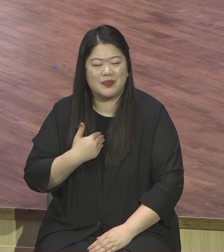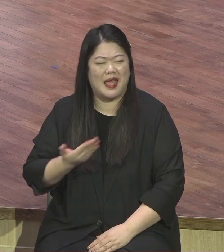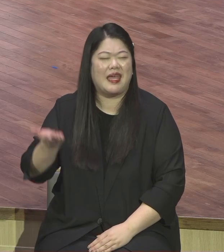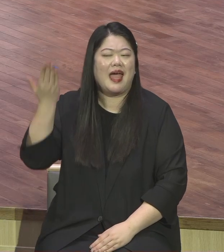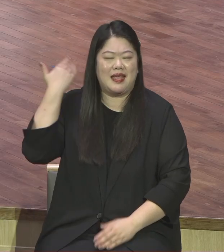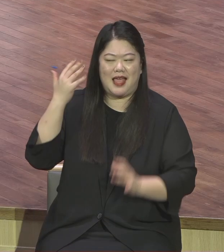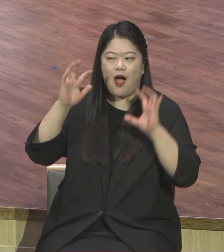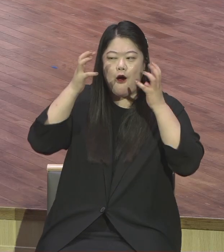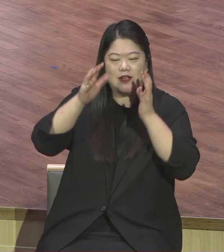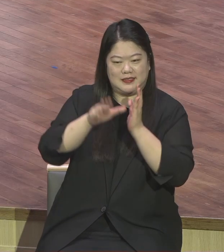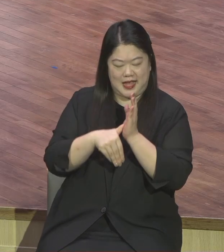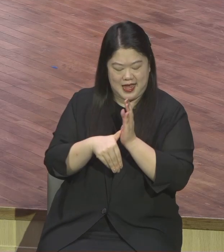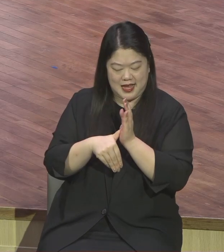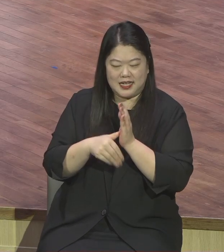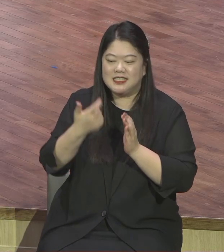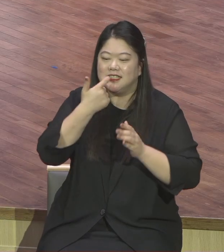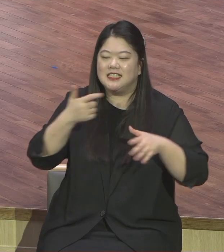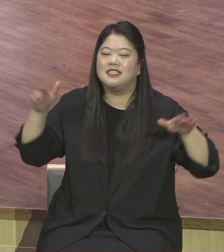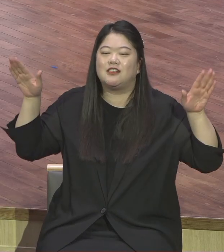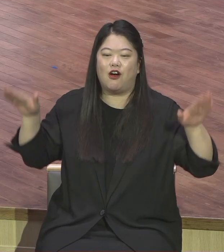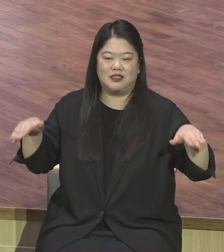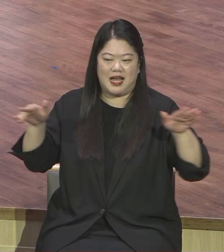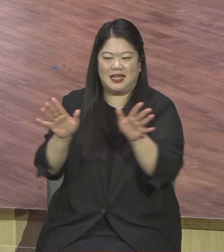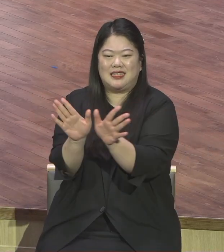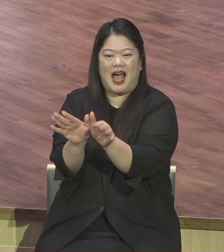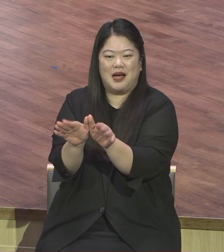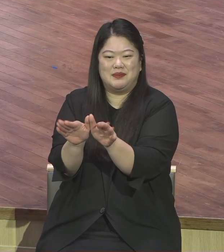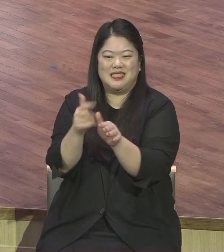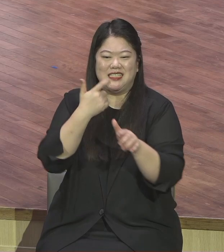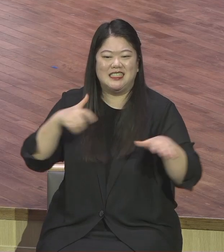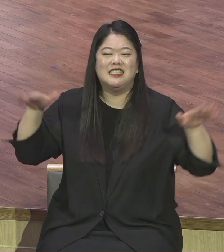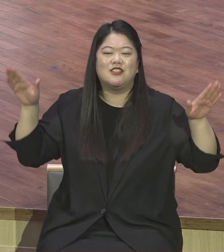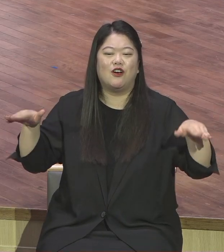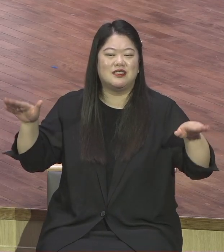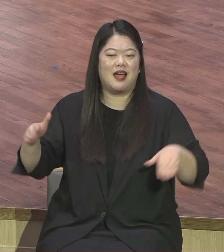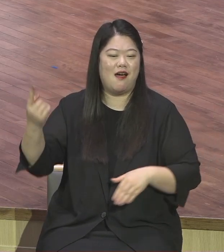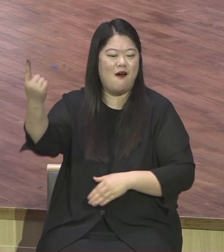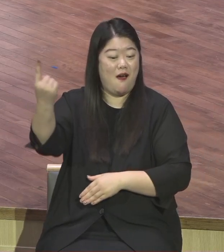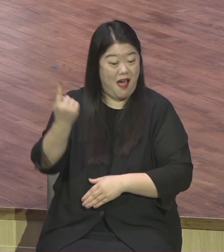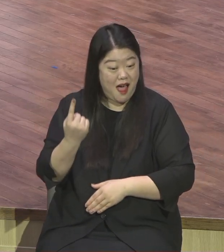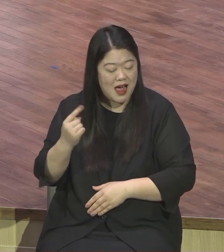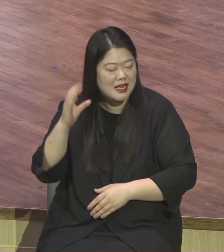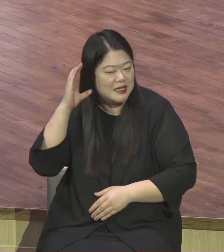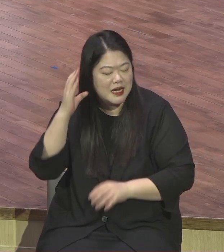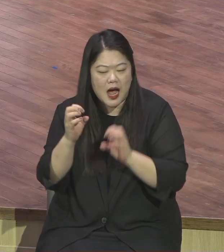때 천사가 왔어. 내게 해준 한마디가